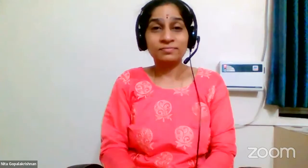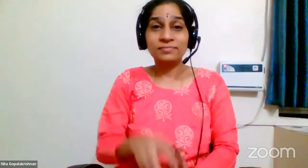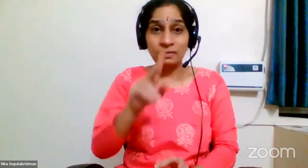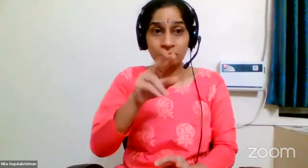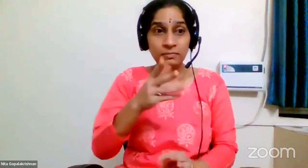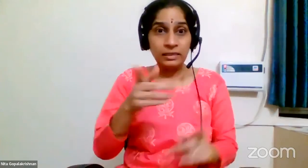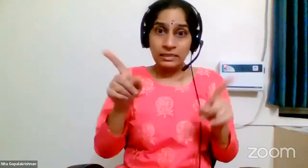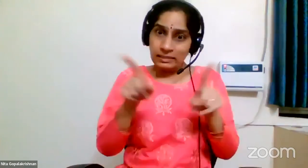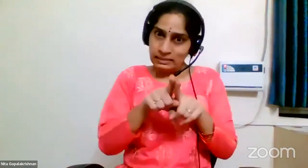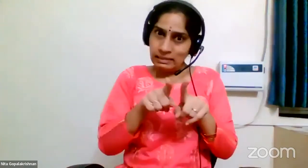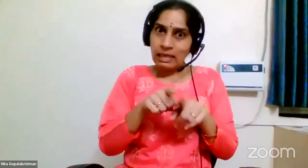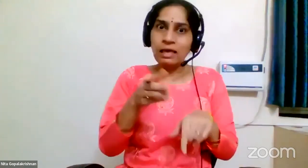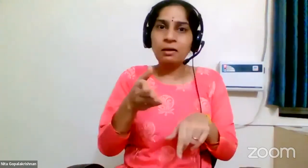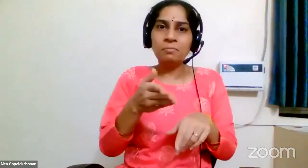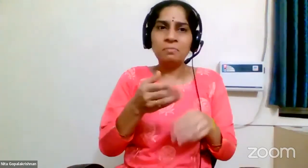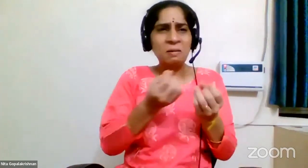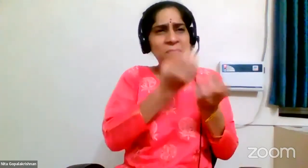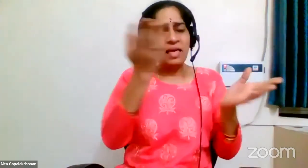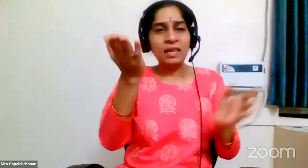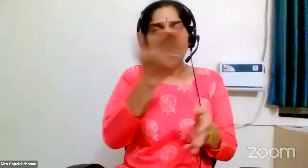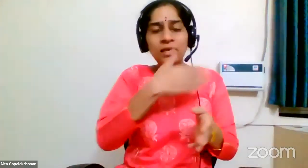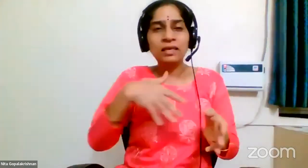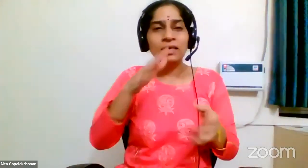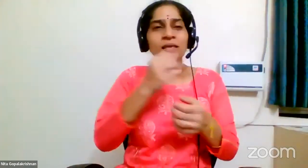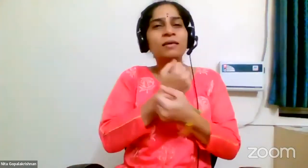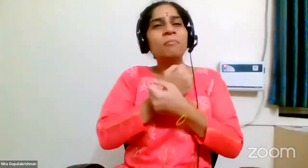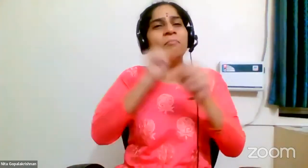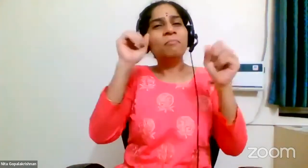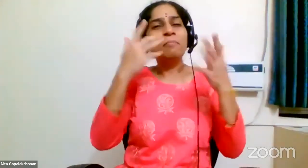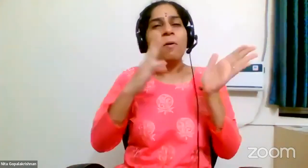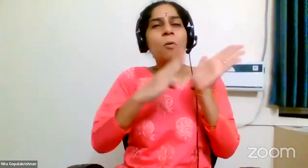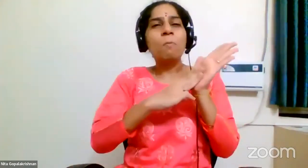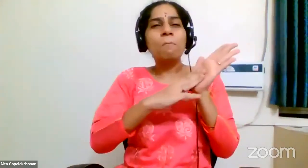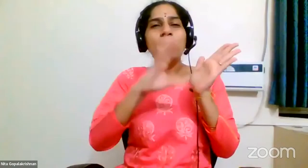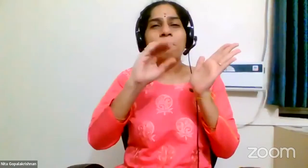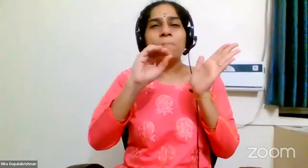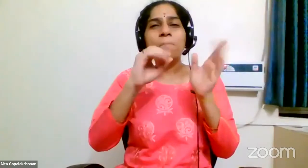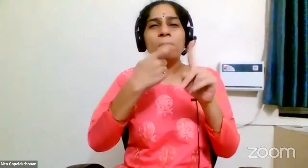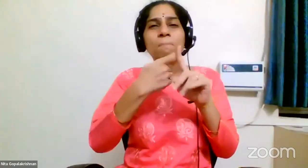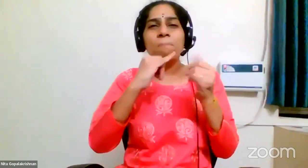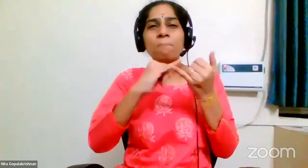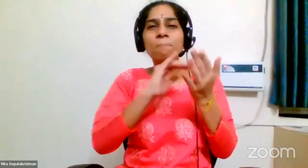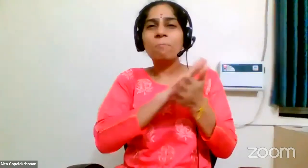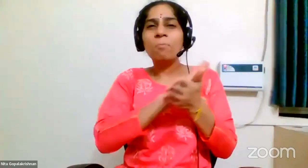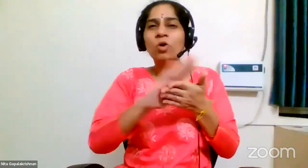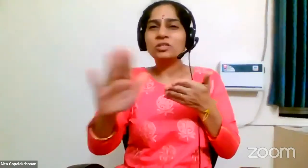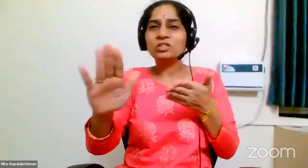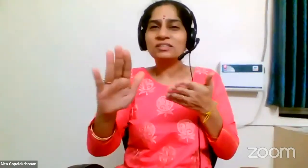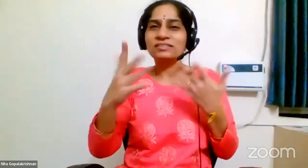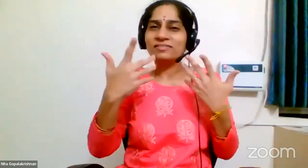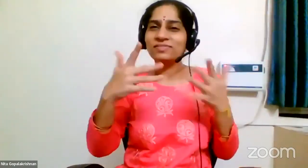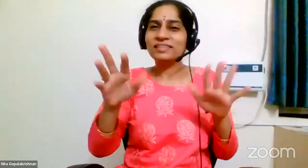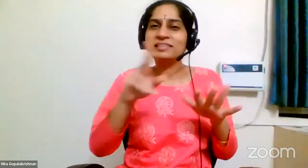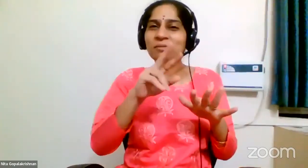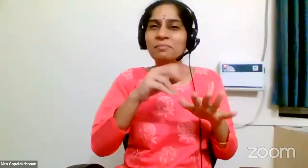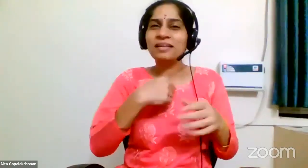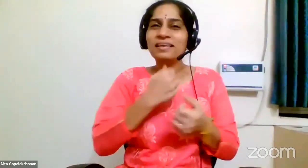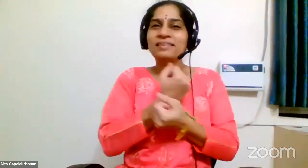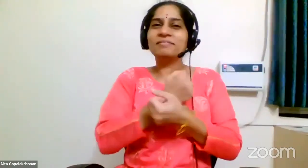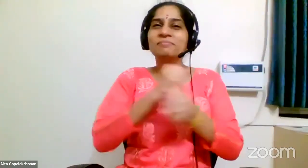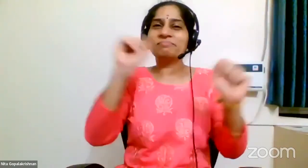ने, अनेकानेक जो महान व्यक्ति हुए, मुझे इस प्रकार से जाना।